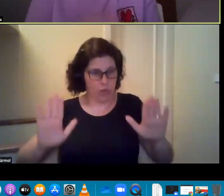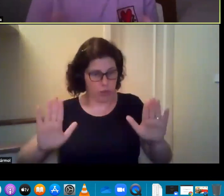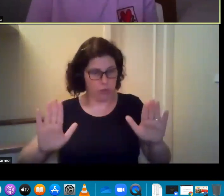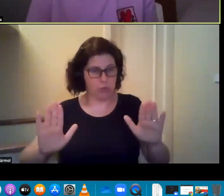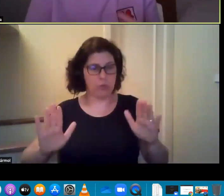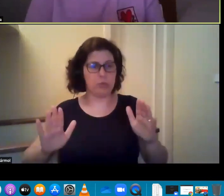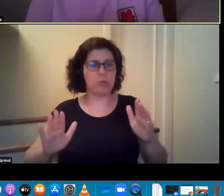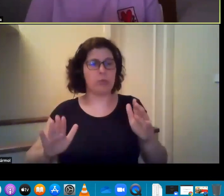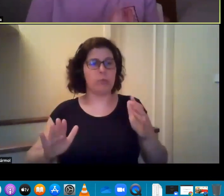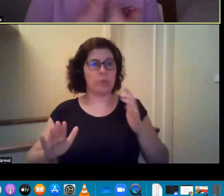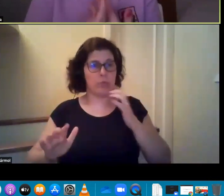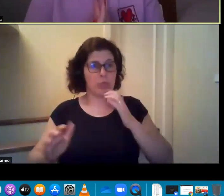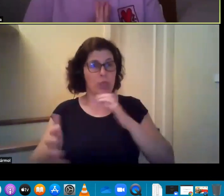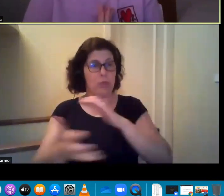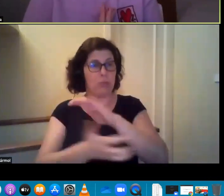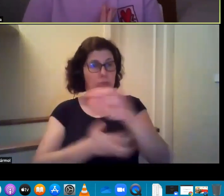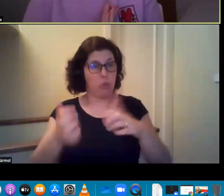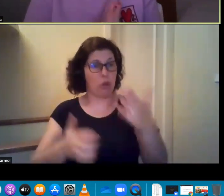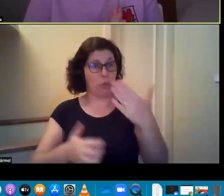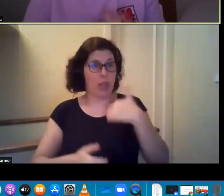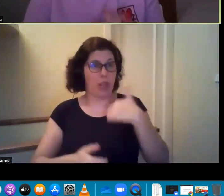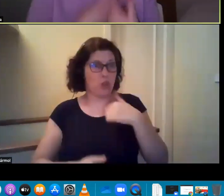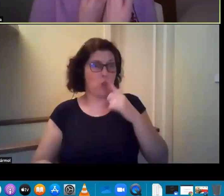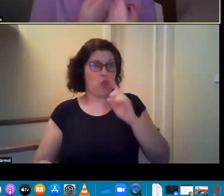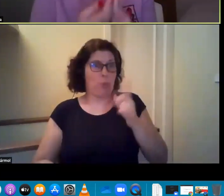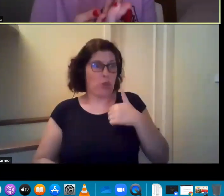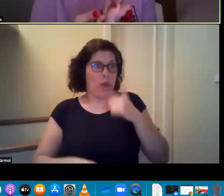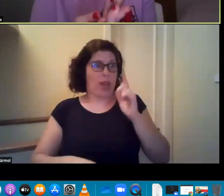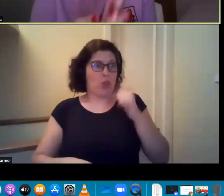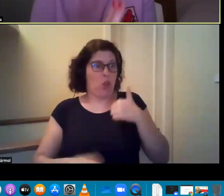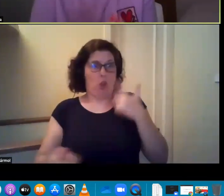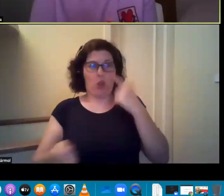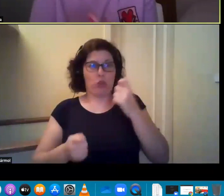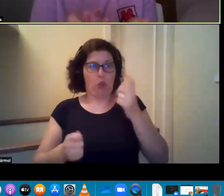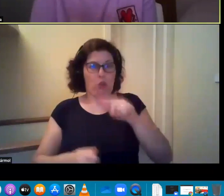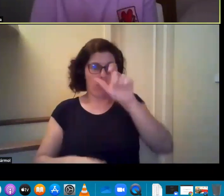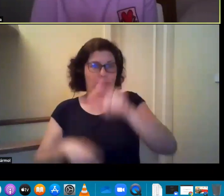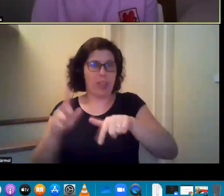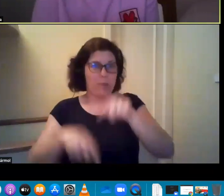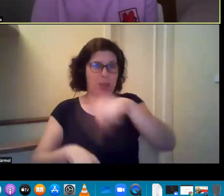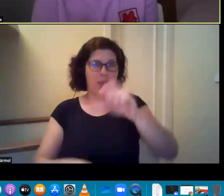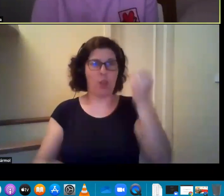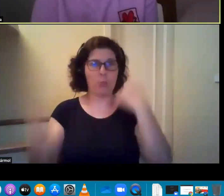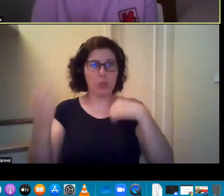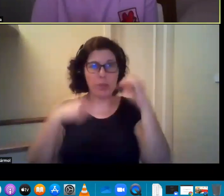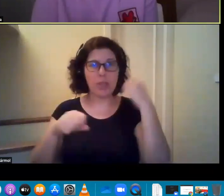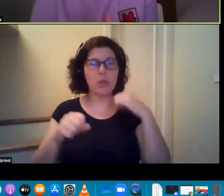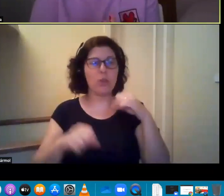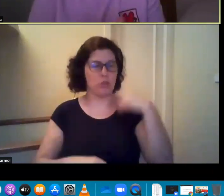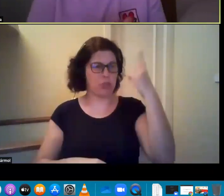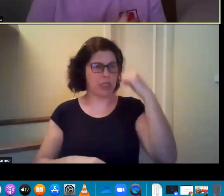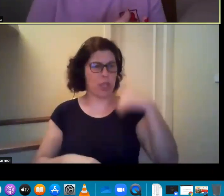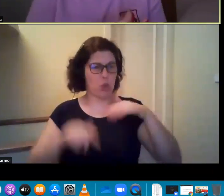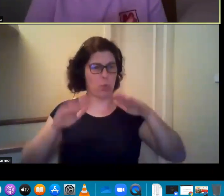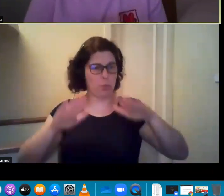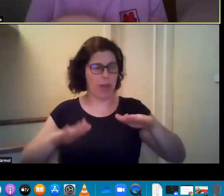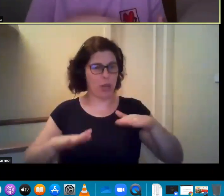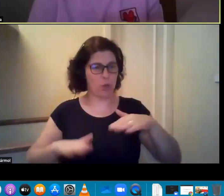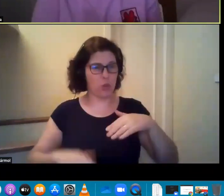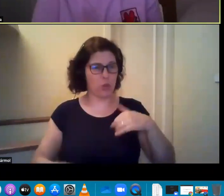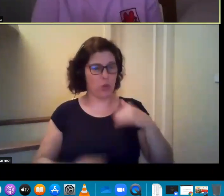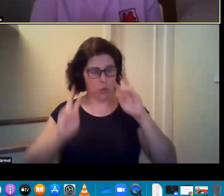no pasa nada, porque no depende de mí, sino depende de en ese momento el alumno, y ahora bien, tengo que pensar qué es lo que está en mi mano